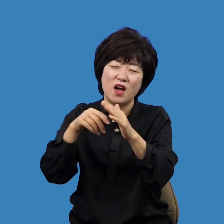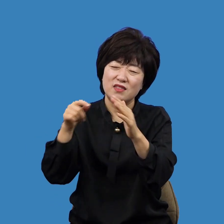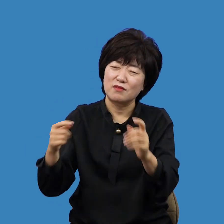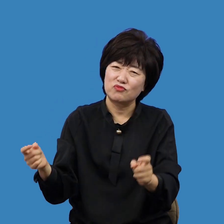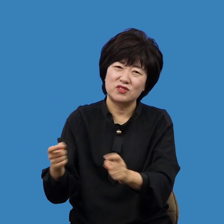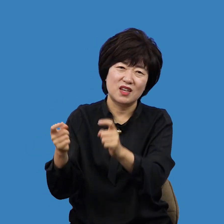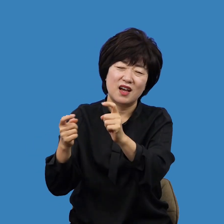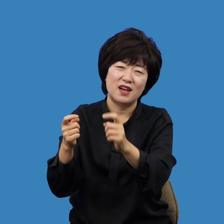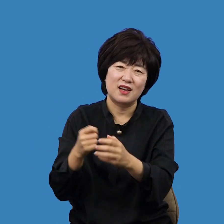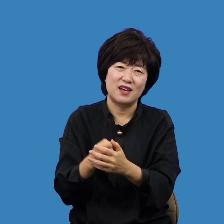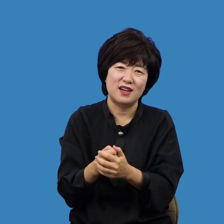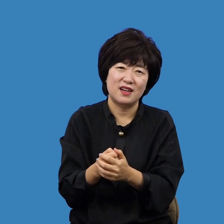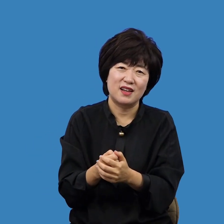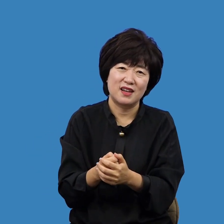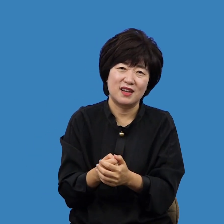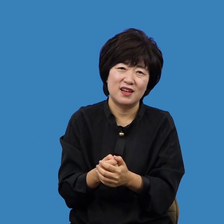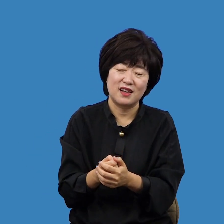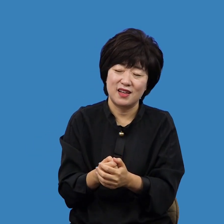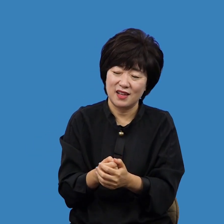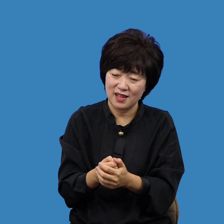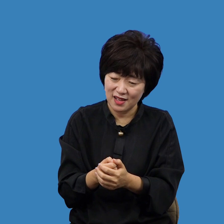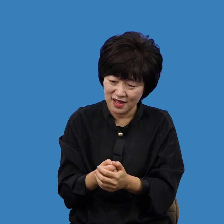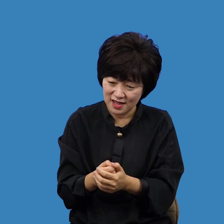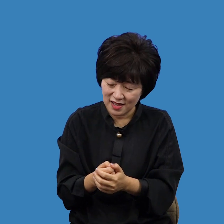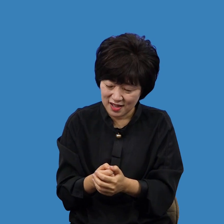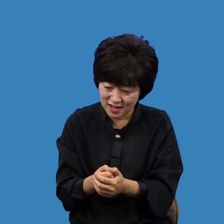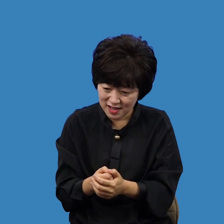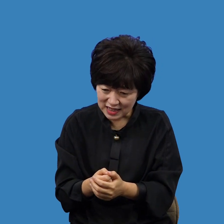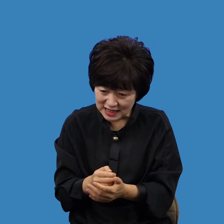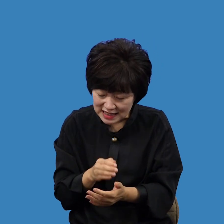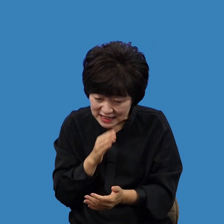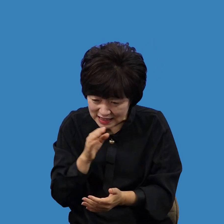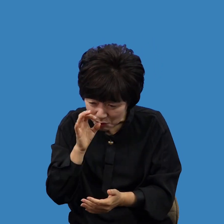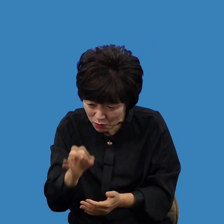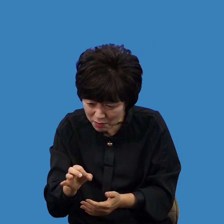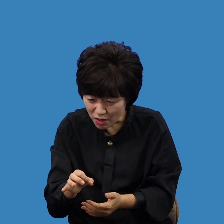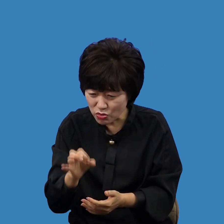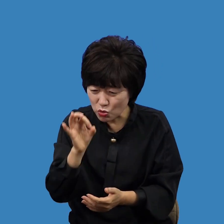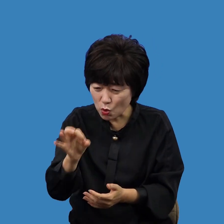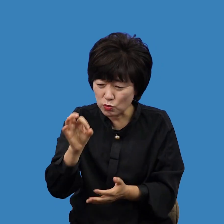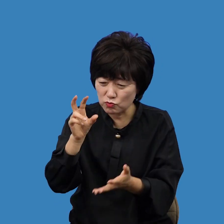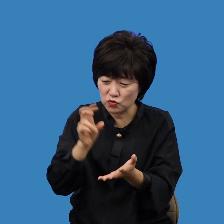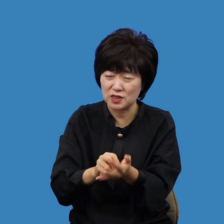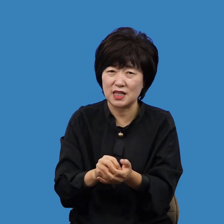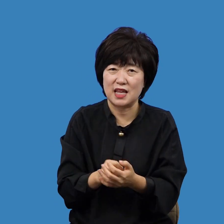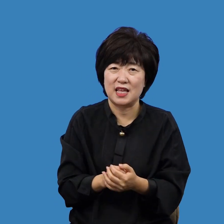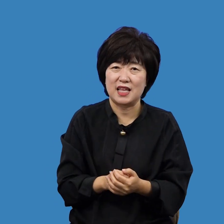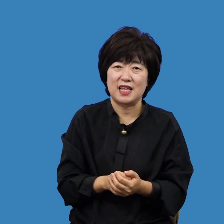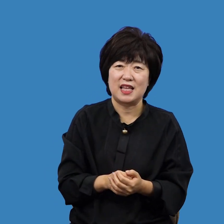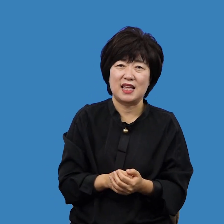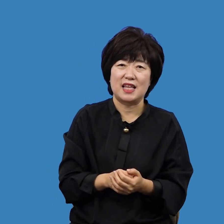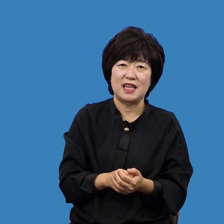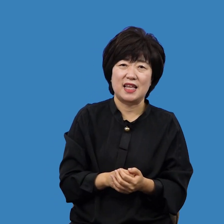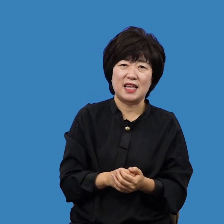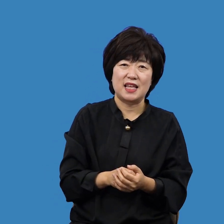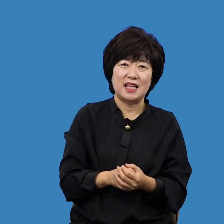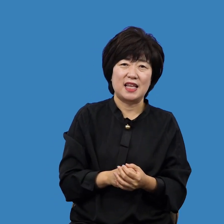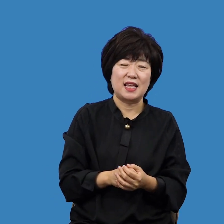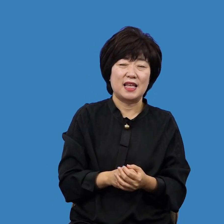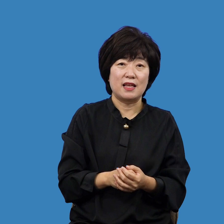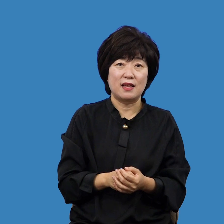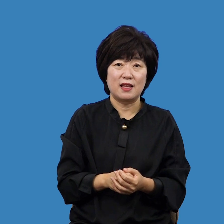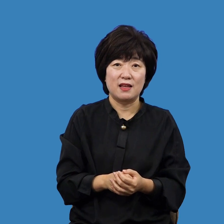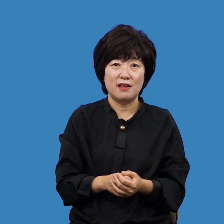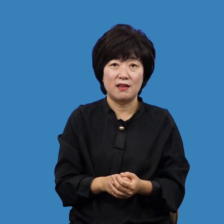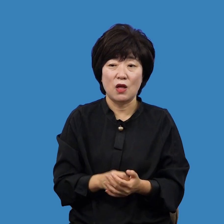보세요. 사실은 아주 밑바닥에 내려다 보면 돈 문제인 경우가 많거든. 아주 밑바닥에 가보면 돈 문제인 경우가 많아.